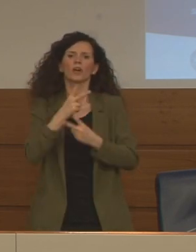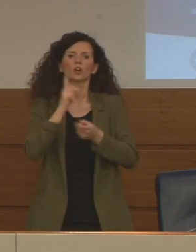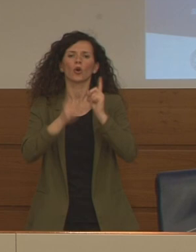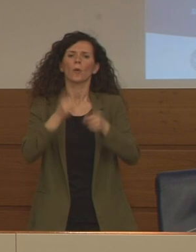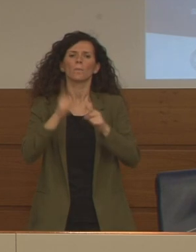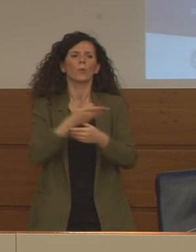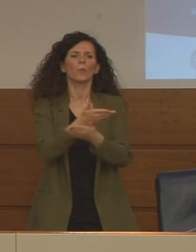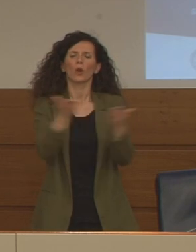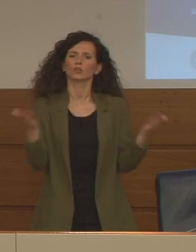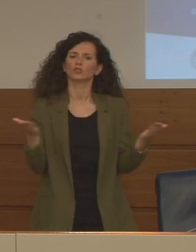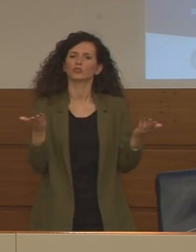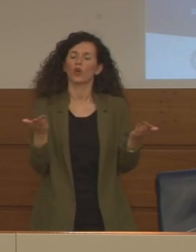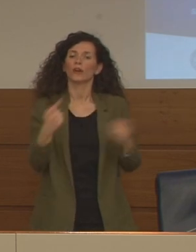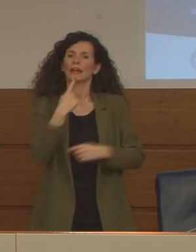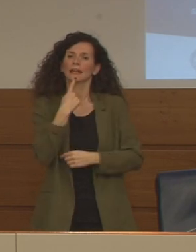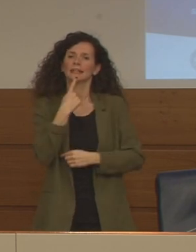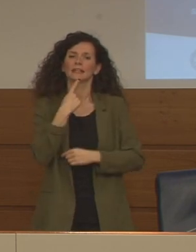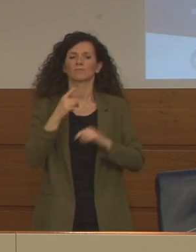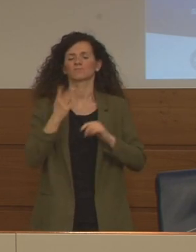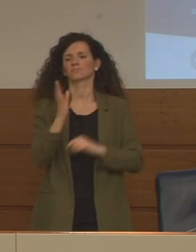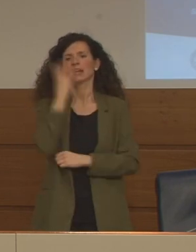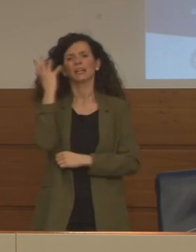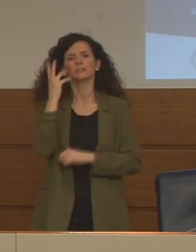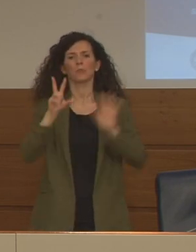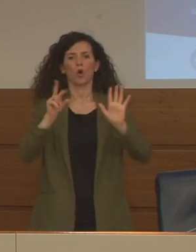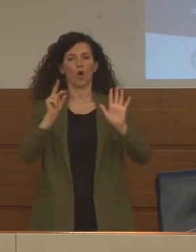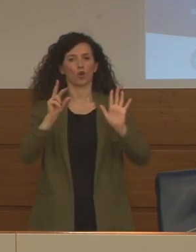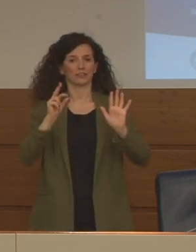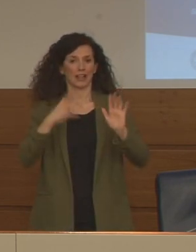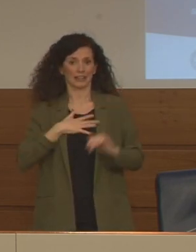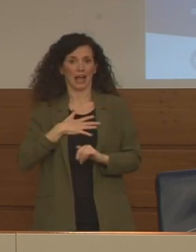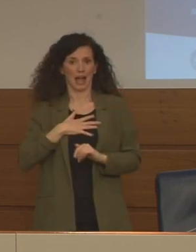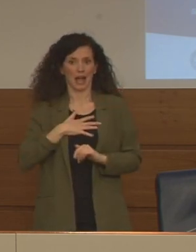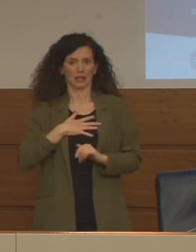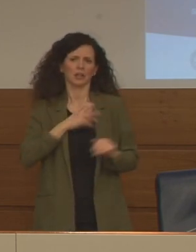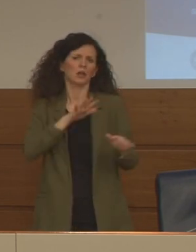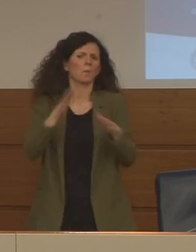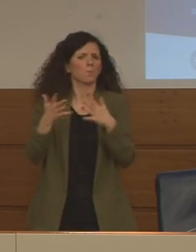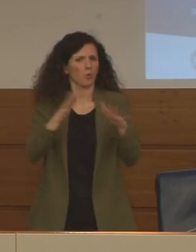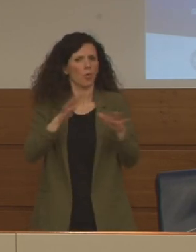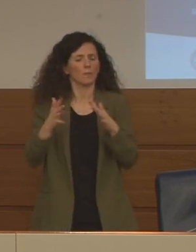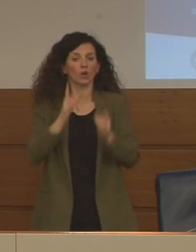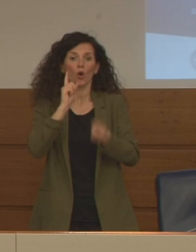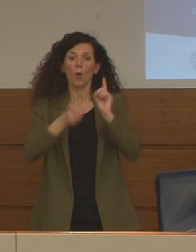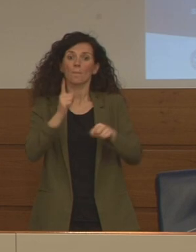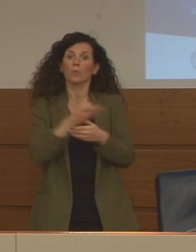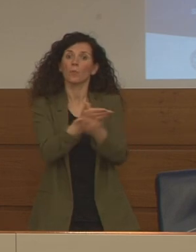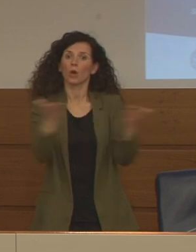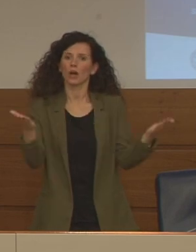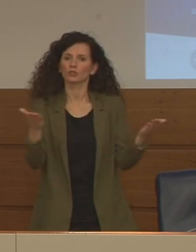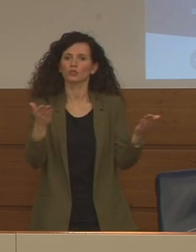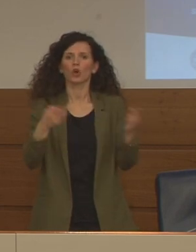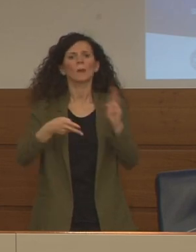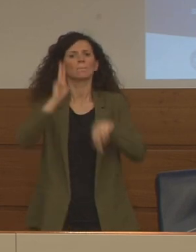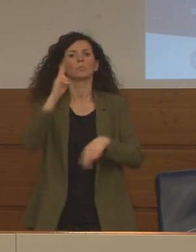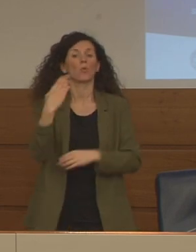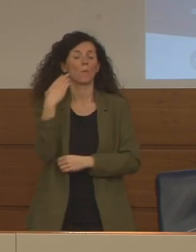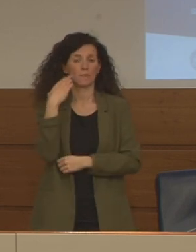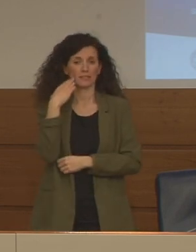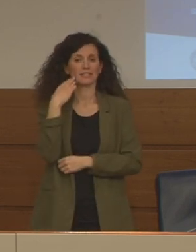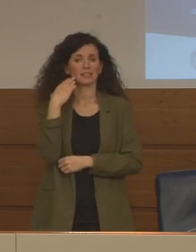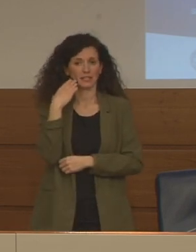decide che ha 80 anni più o meno è una popolazione dove e soprattutto di tipo maschile